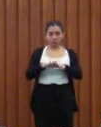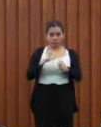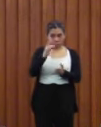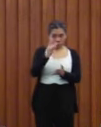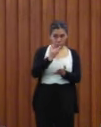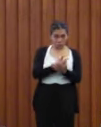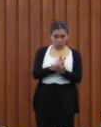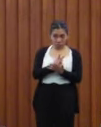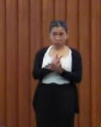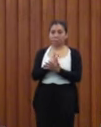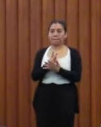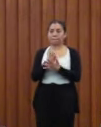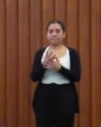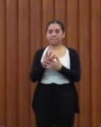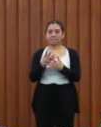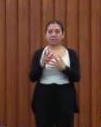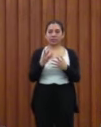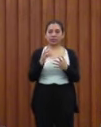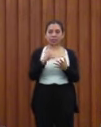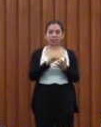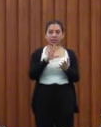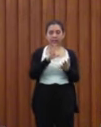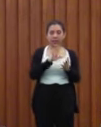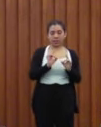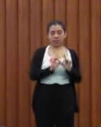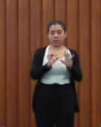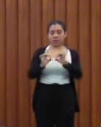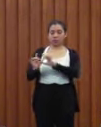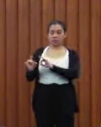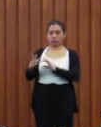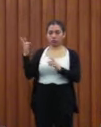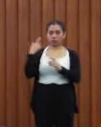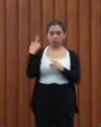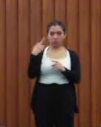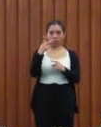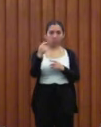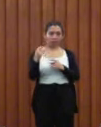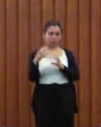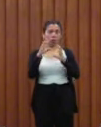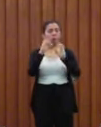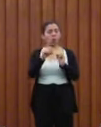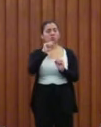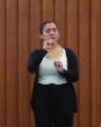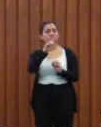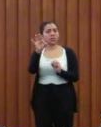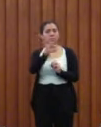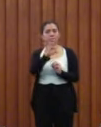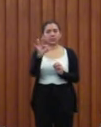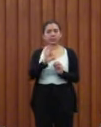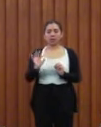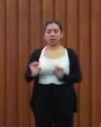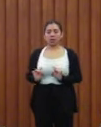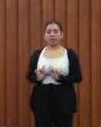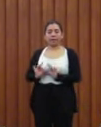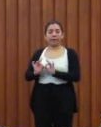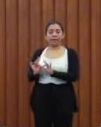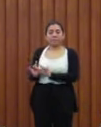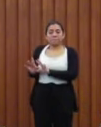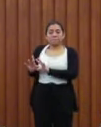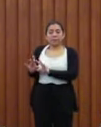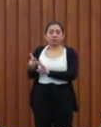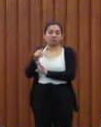de casos documentados o publicados en diferentes medios, o va a poder ser casos que posiblemente no se hayan